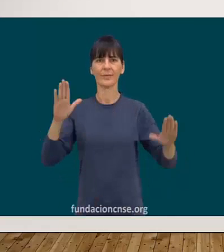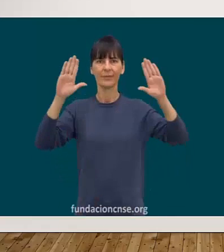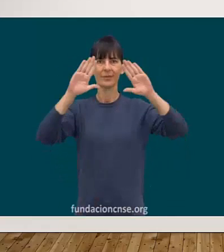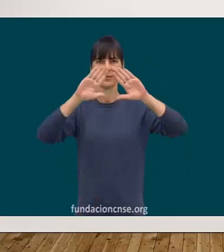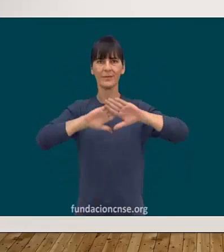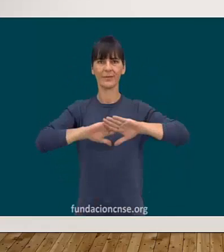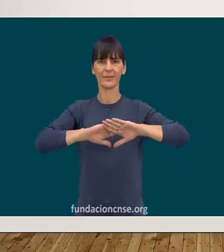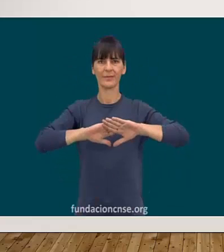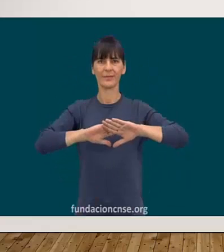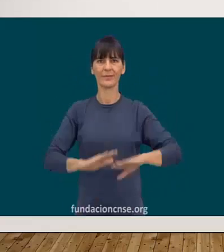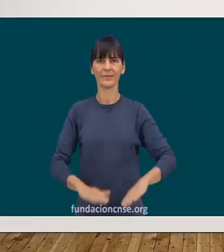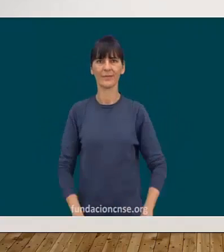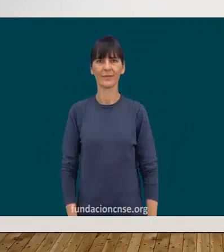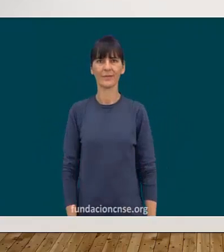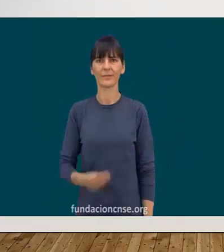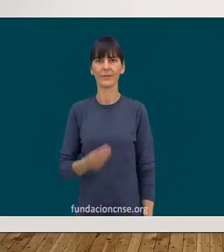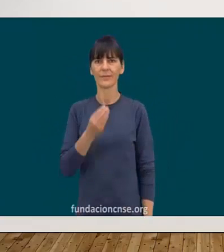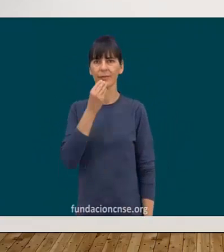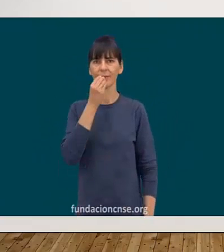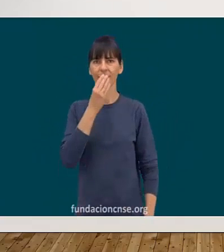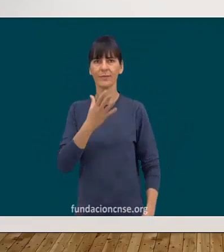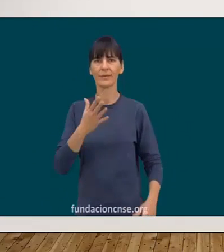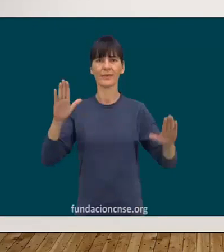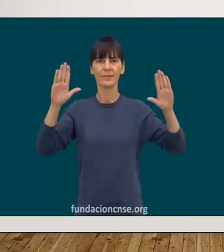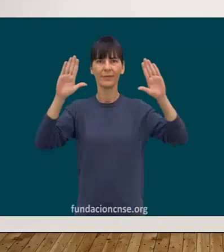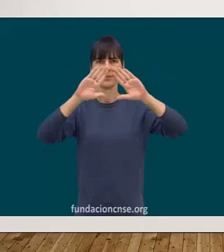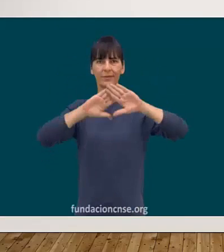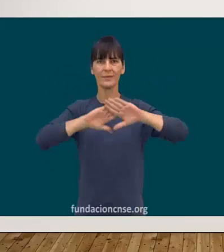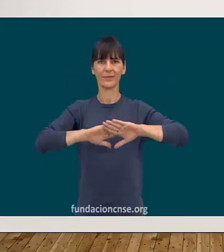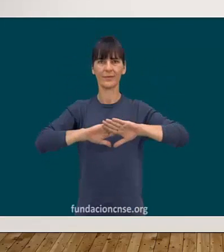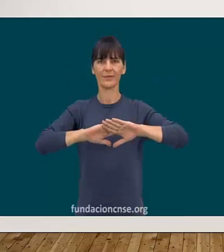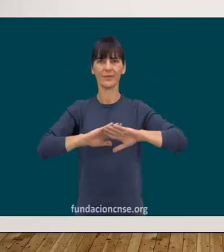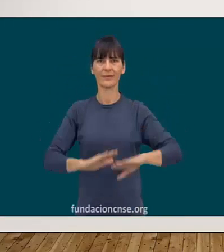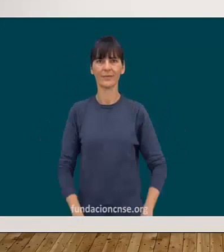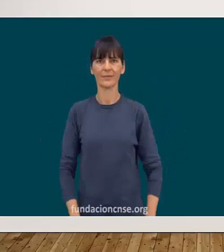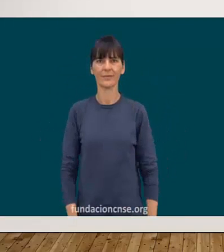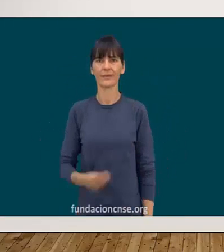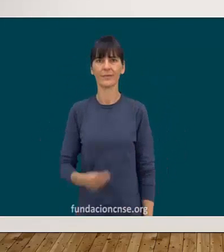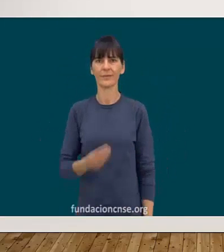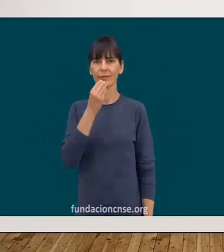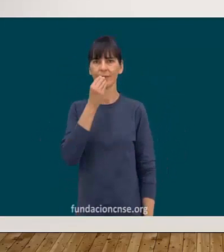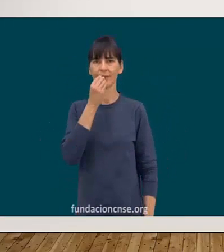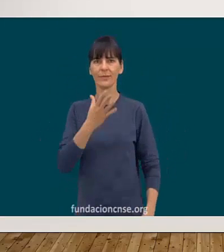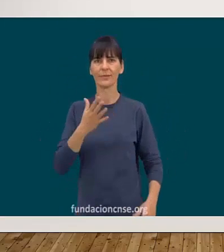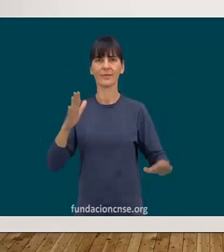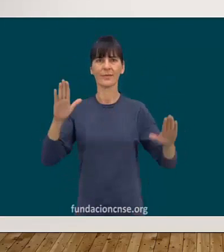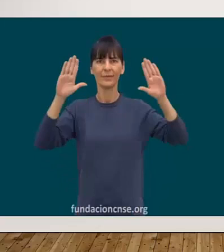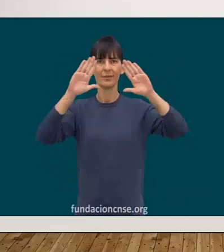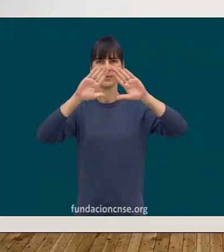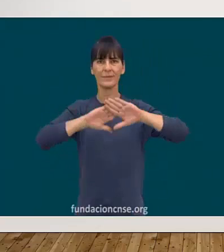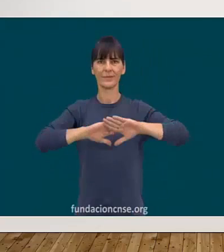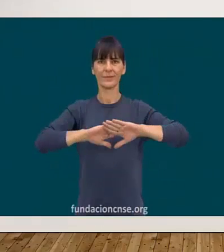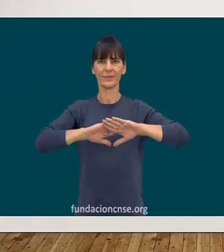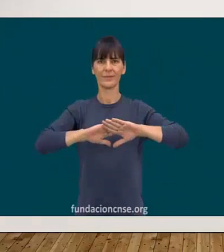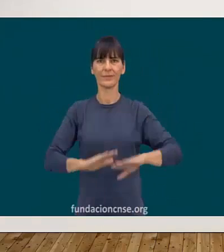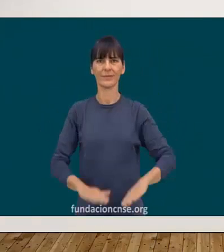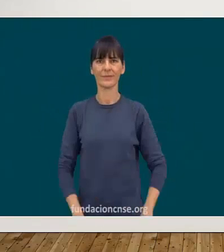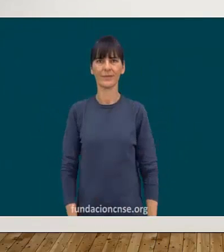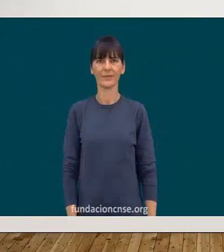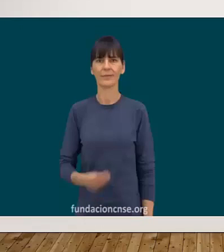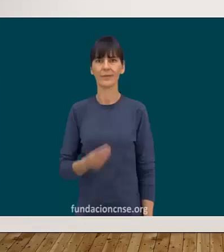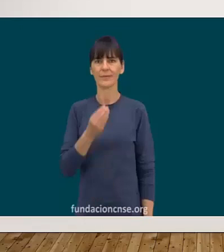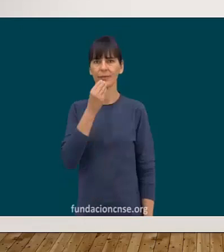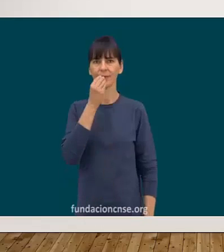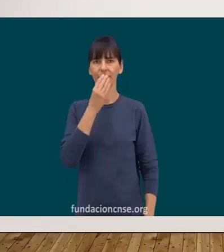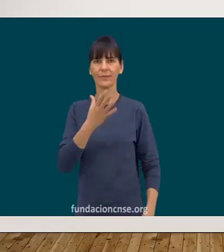para el grupo de sordos y oyentes de los rostros verticales e invertidos y examinaron las respuestas M100